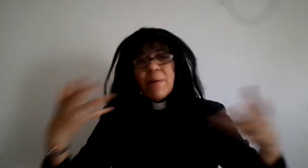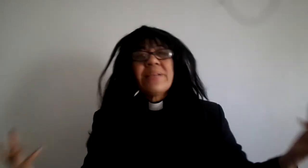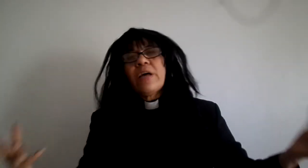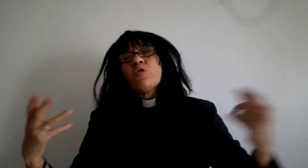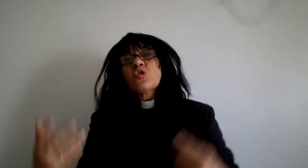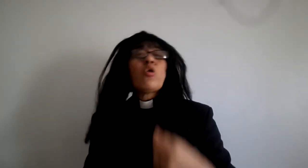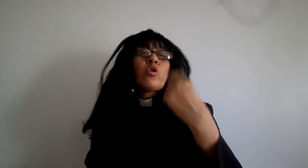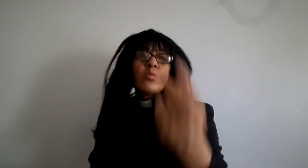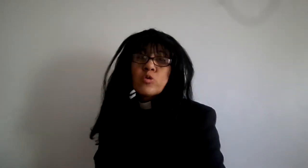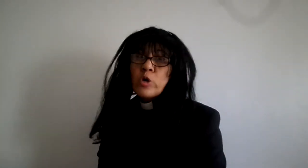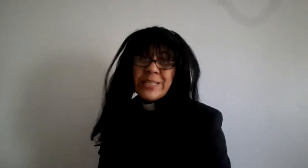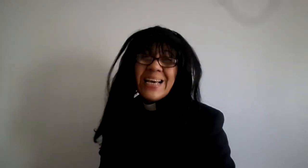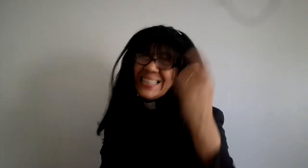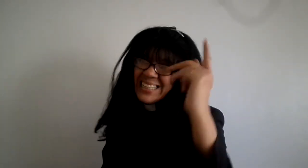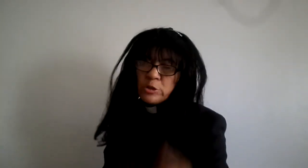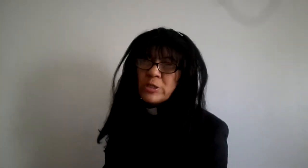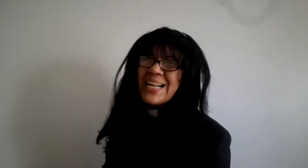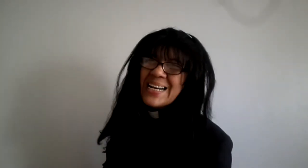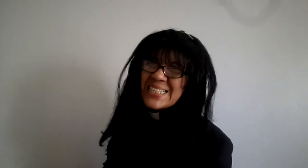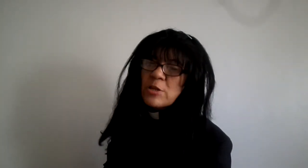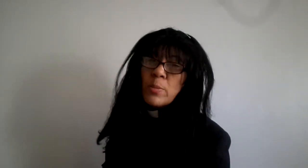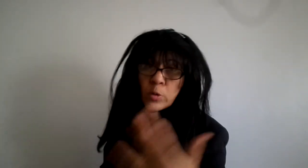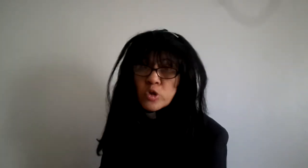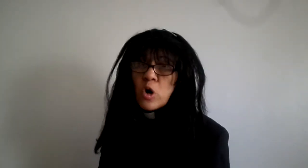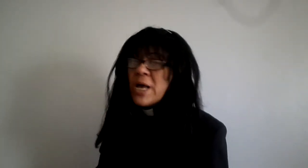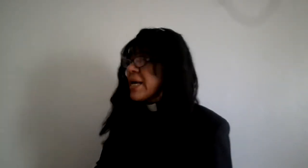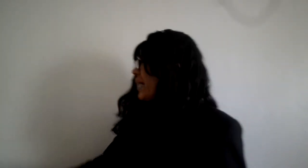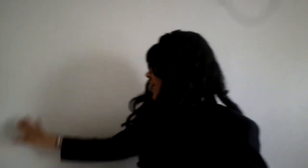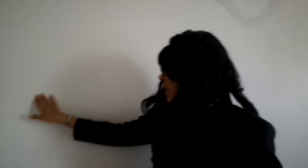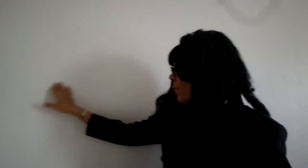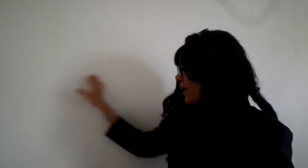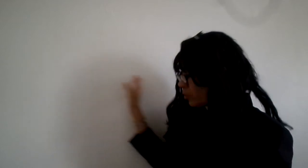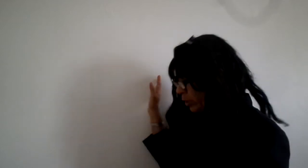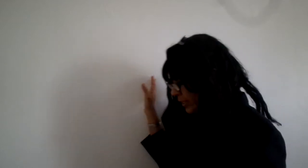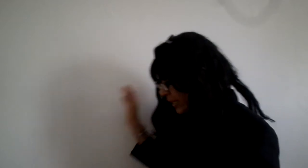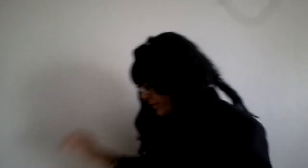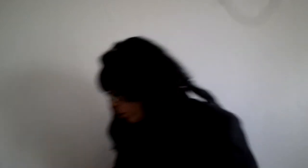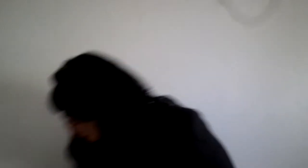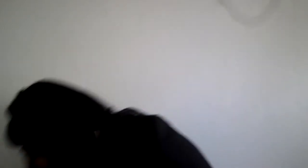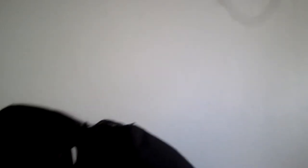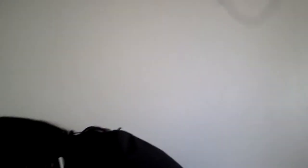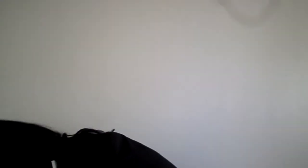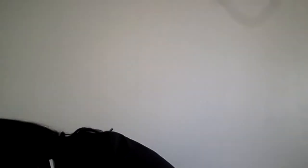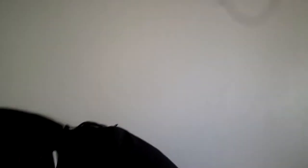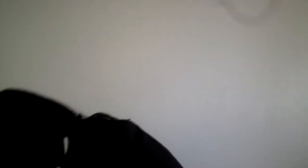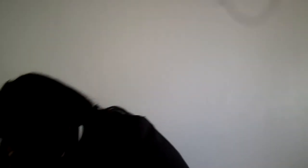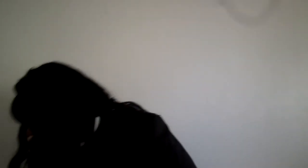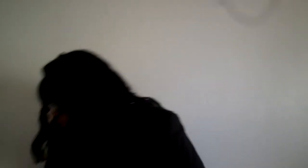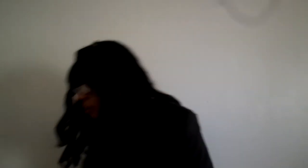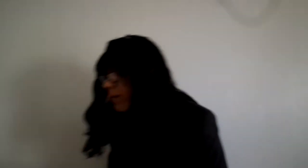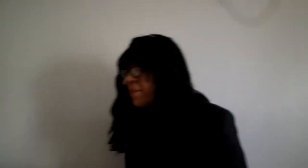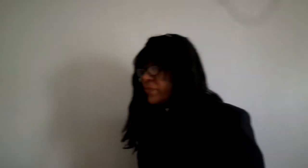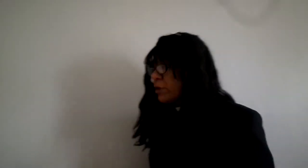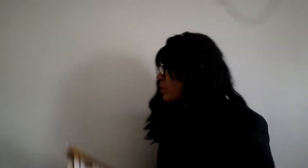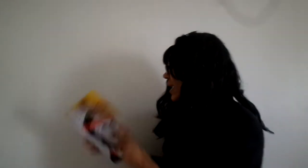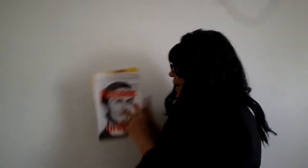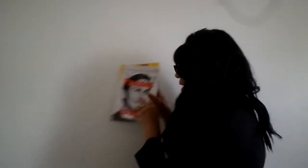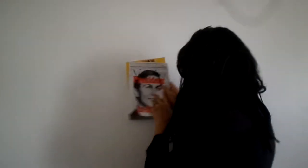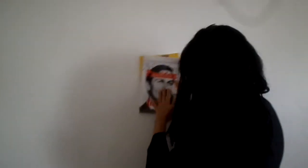venda en los ojos y hoy día dentro de la casa de Dios hay muchos que quieren ver a Dios en el altar, como te estoy diciendo, en forma de una cara que esté